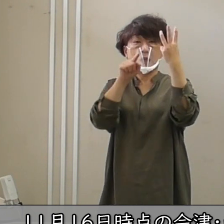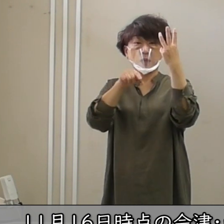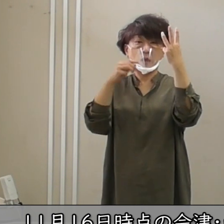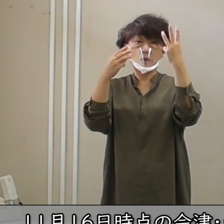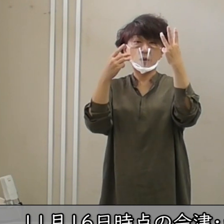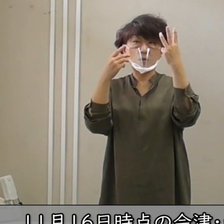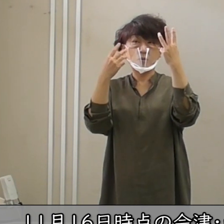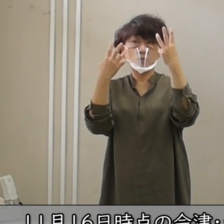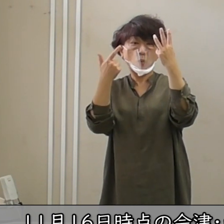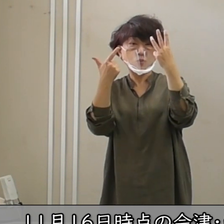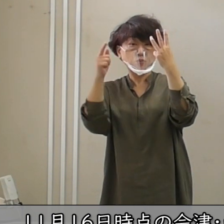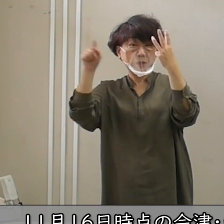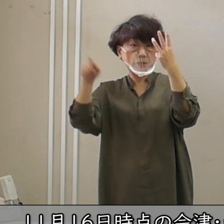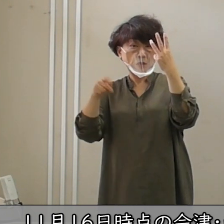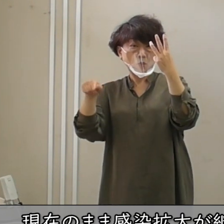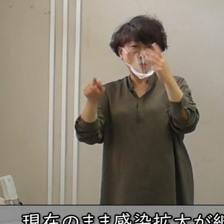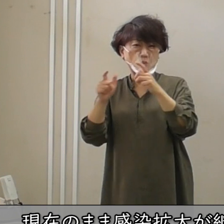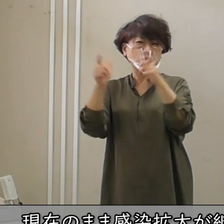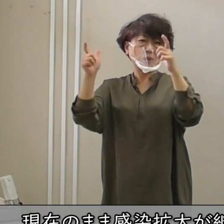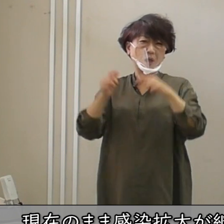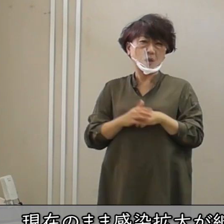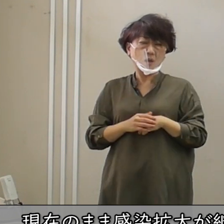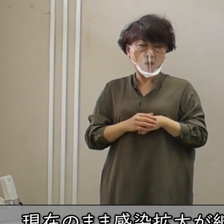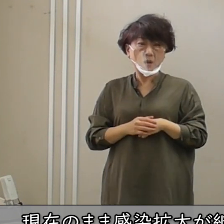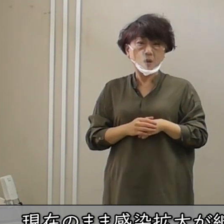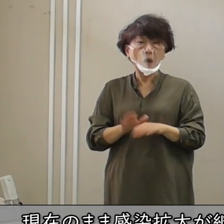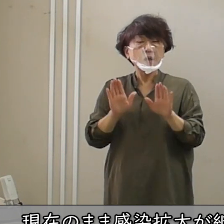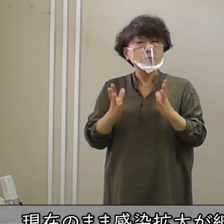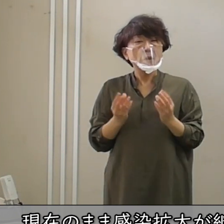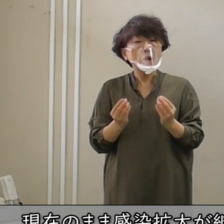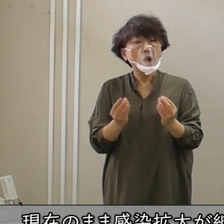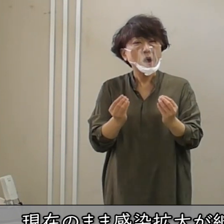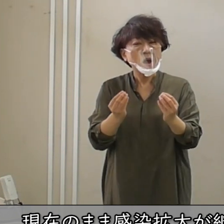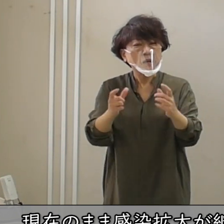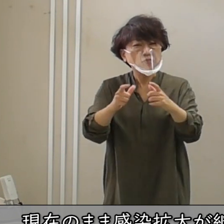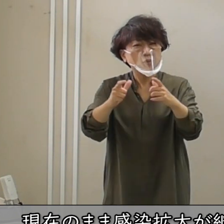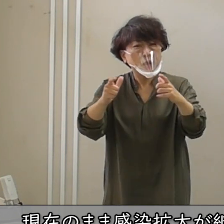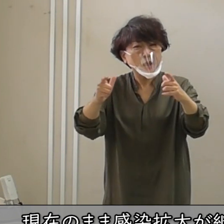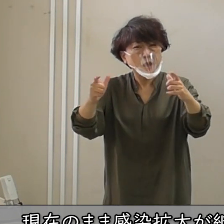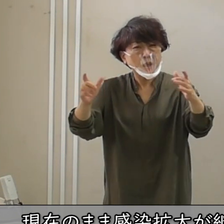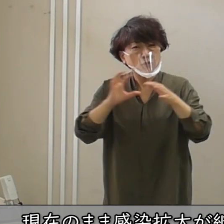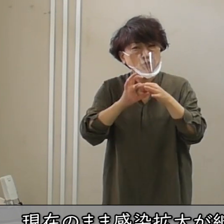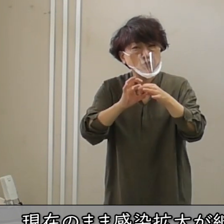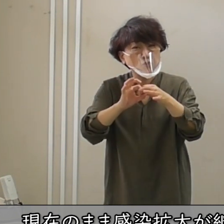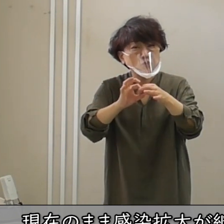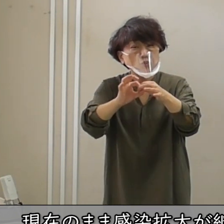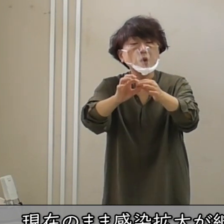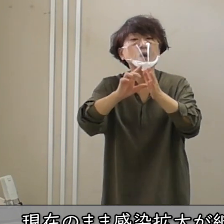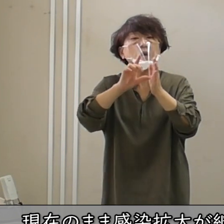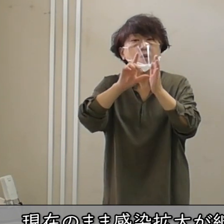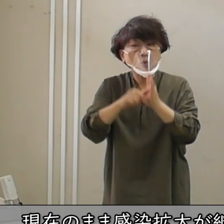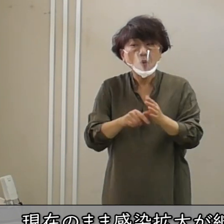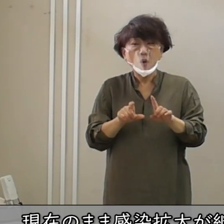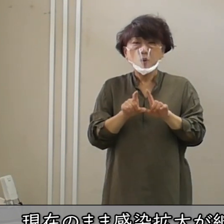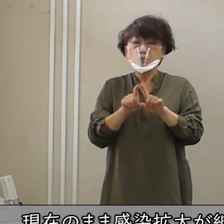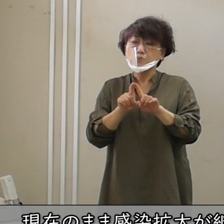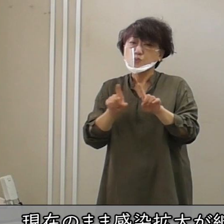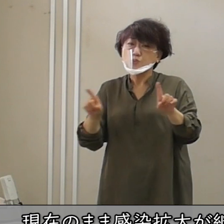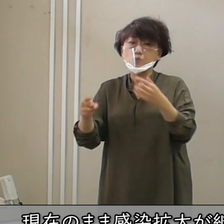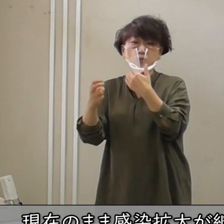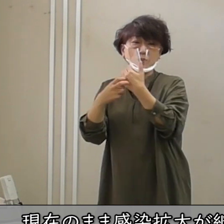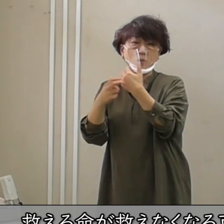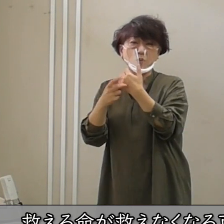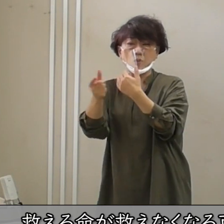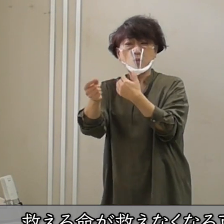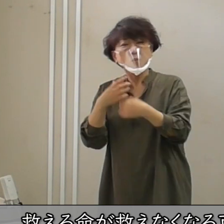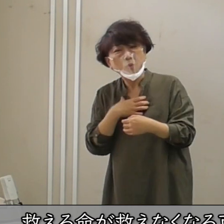43.6% まで増加しております。現在のまま感染拡大が継続しますと、通常医療にも影響が生